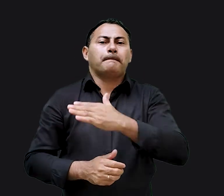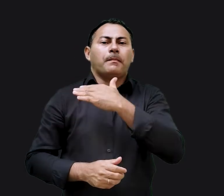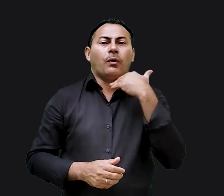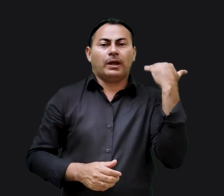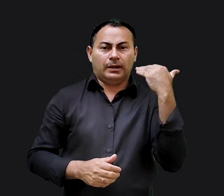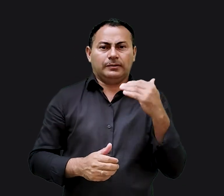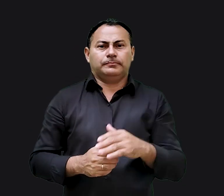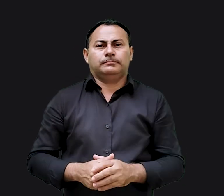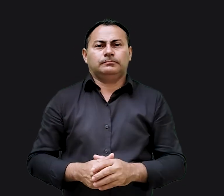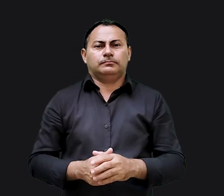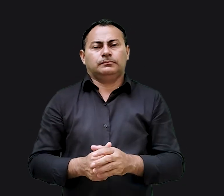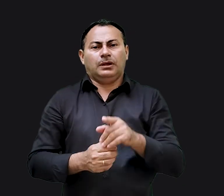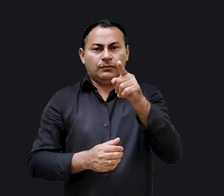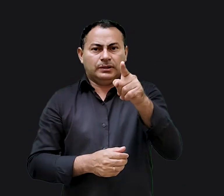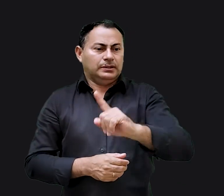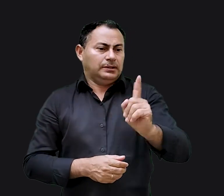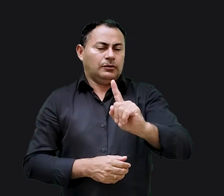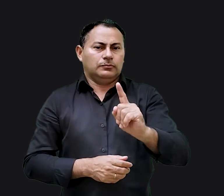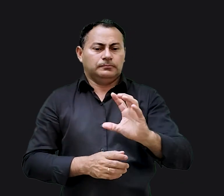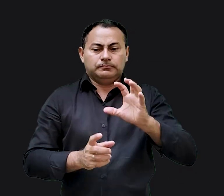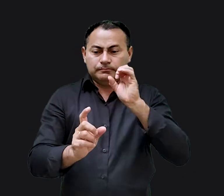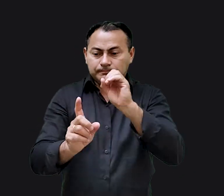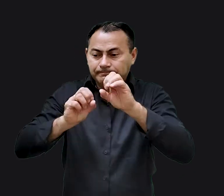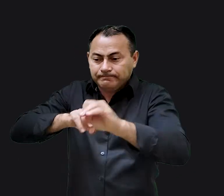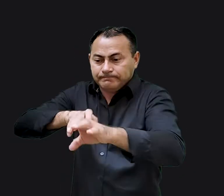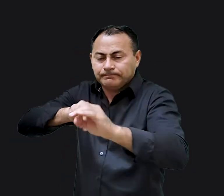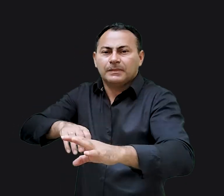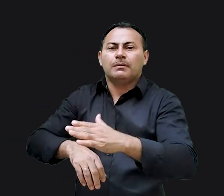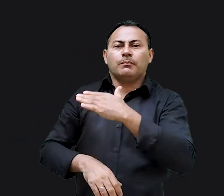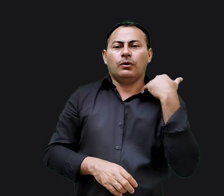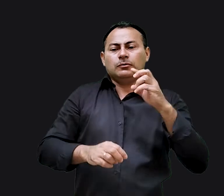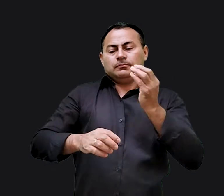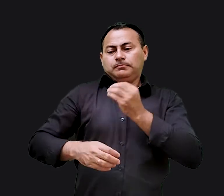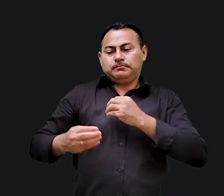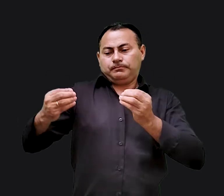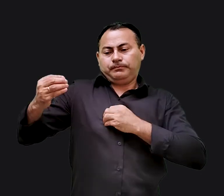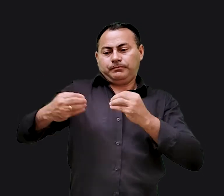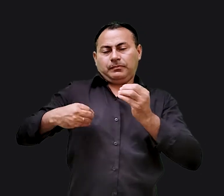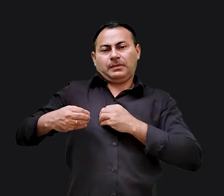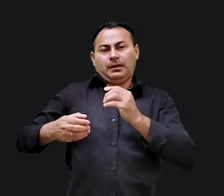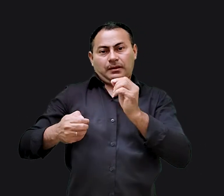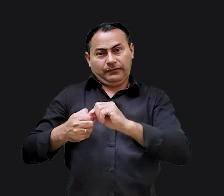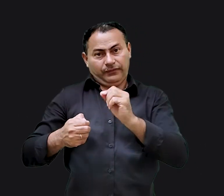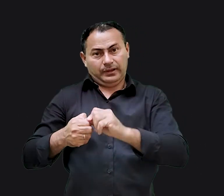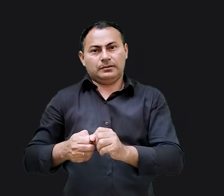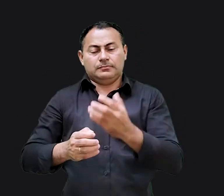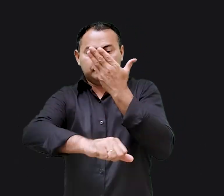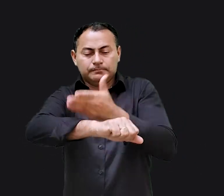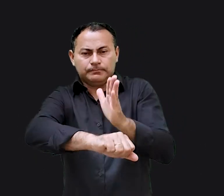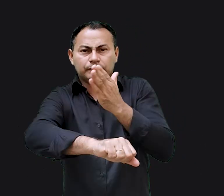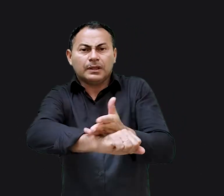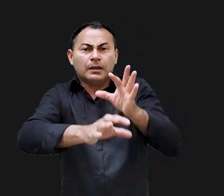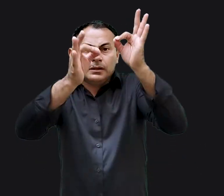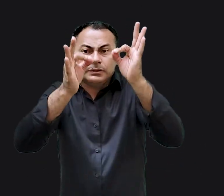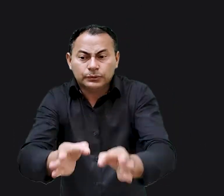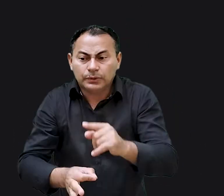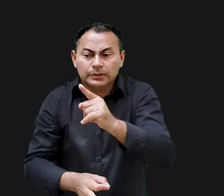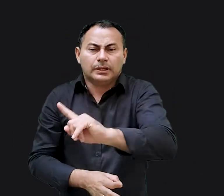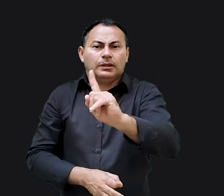ele morrerá. Uma vez que você não o advertiu, ele morrerá pelo pecado que cometeu. As práticas justas dele não